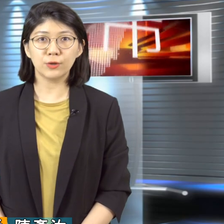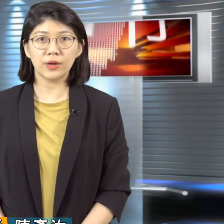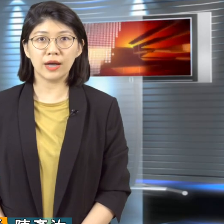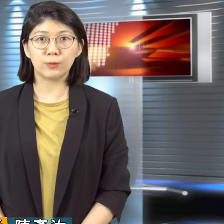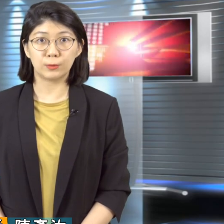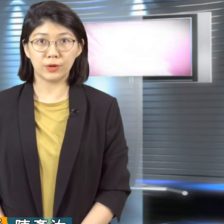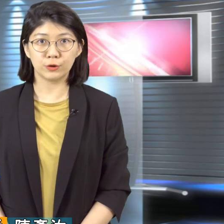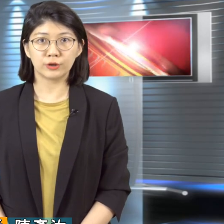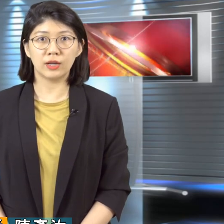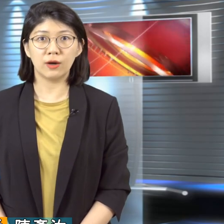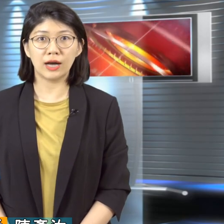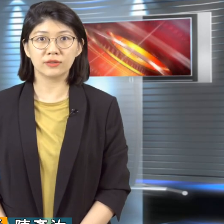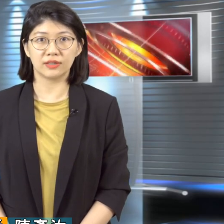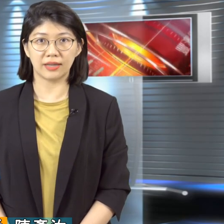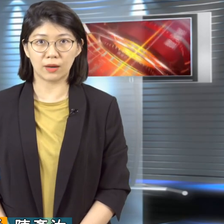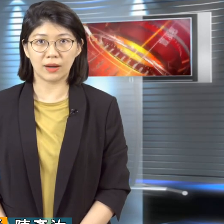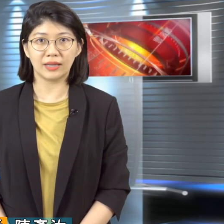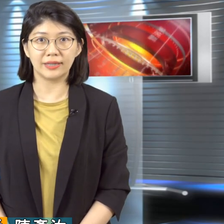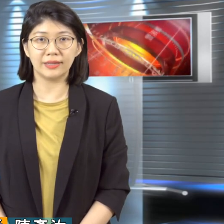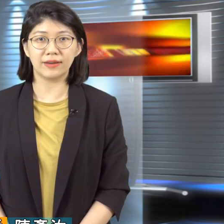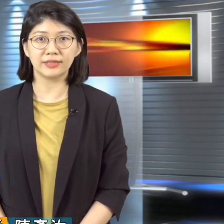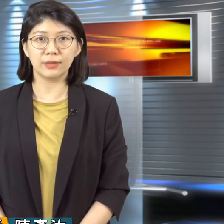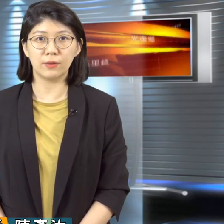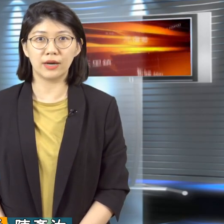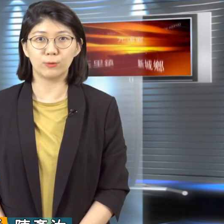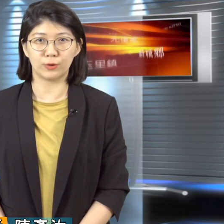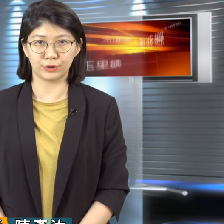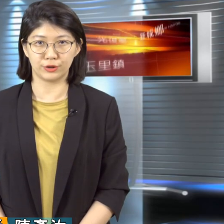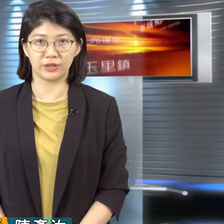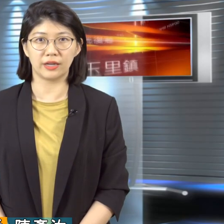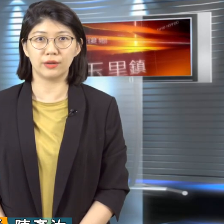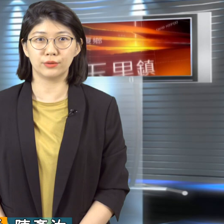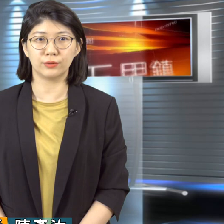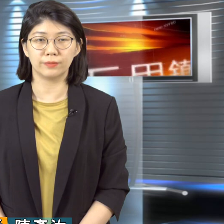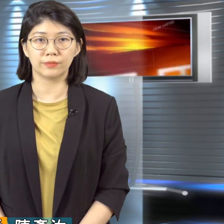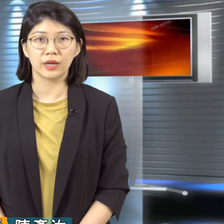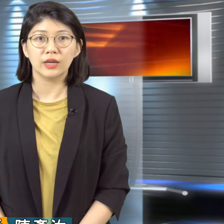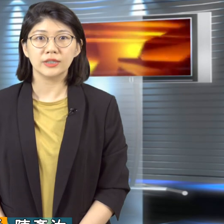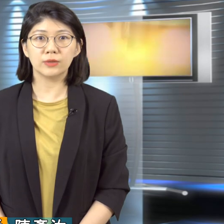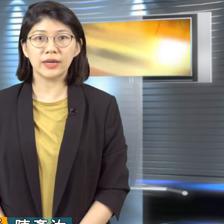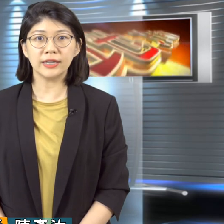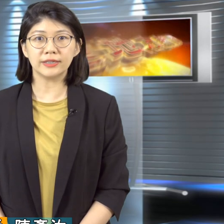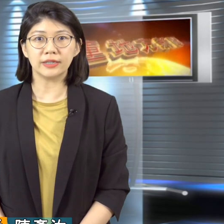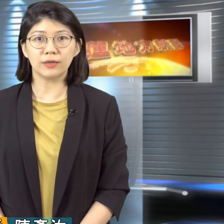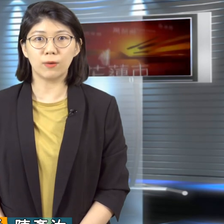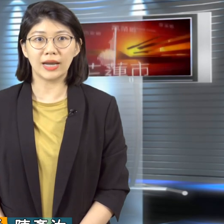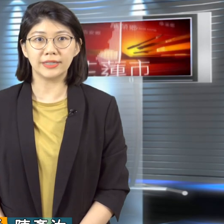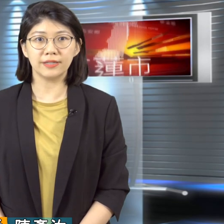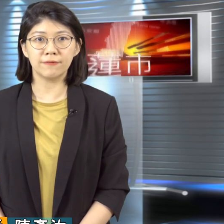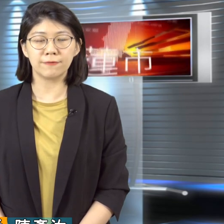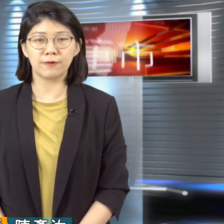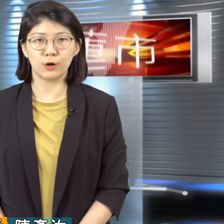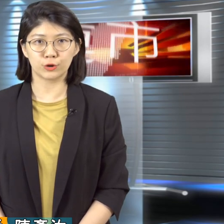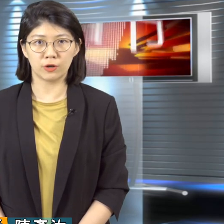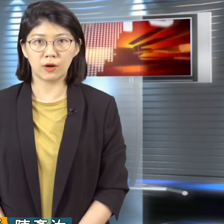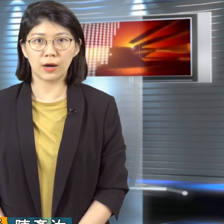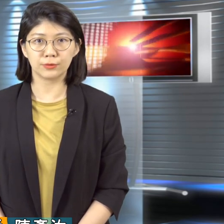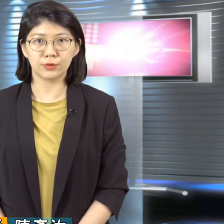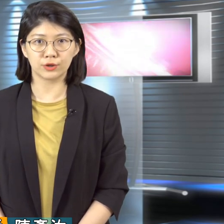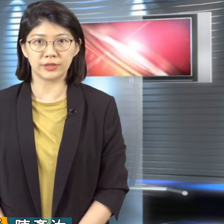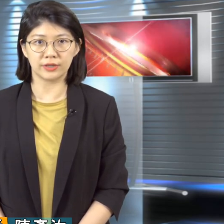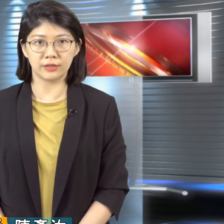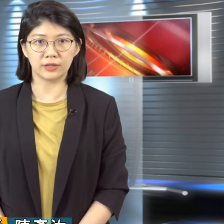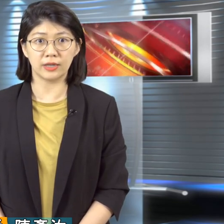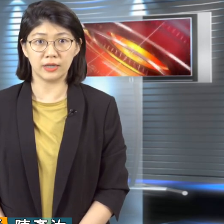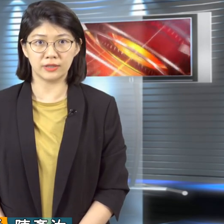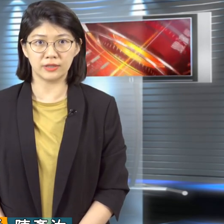你好，欢迎收看5月26号的大花莲地方新闻，我是陈燕如。新冠疫情，花莲县府26号